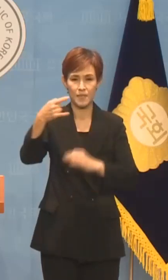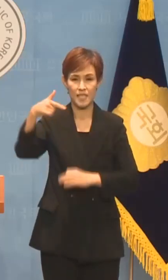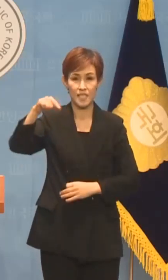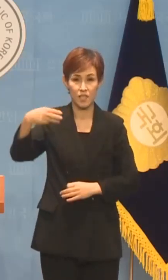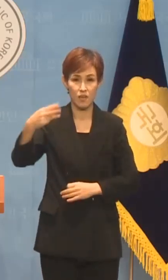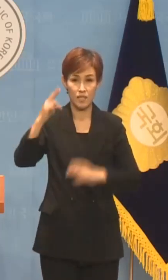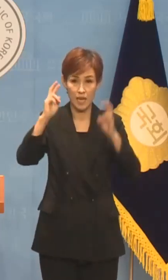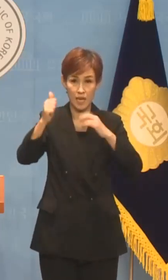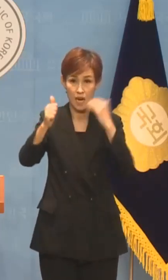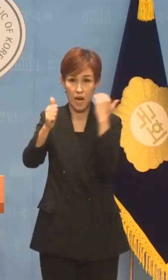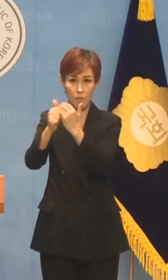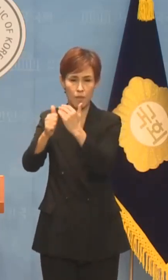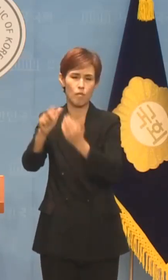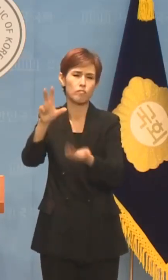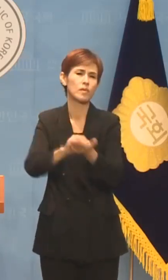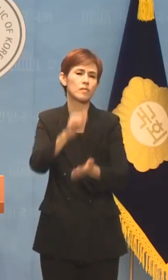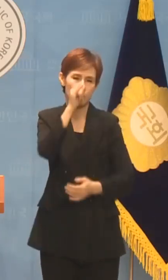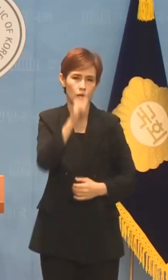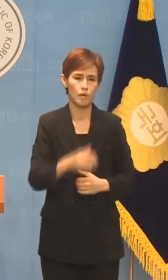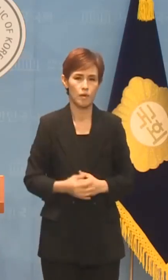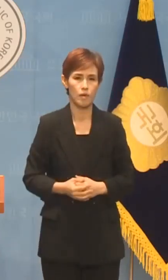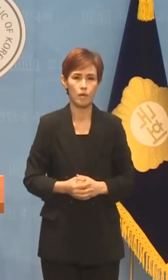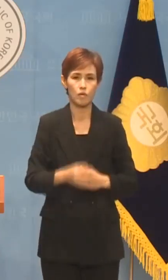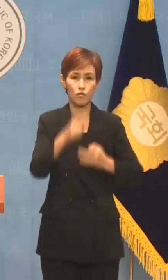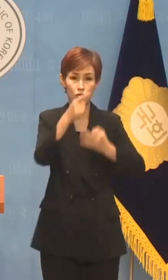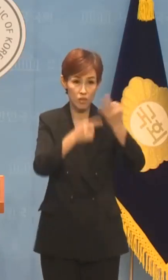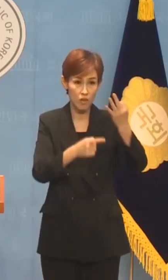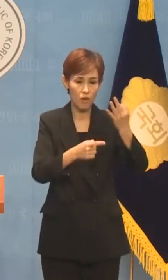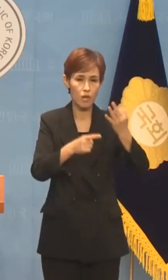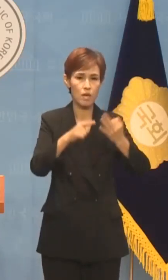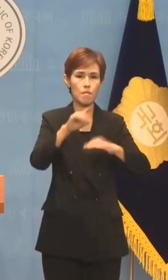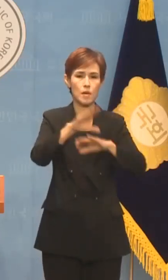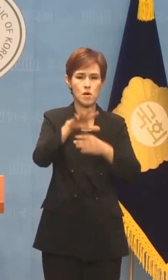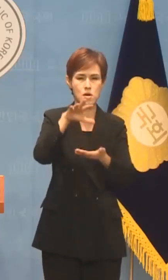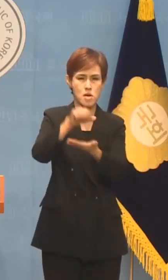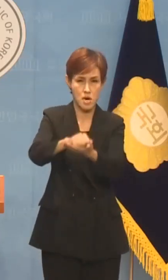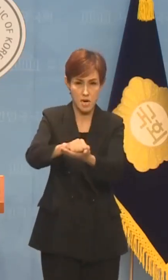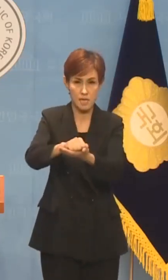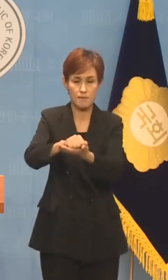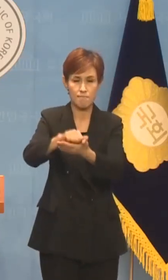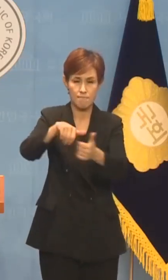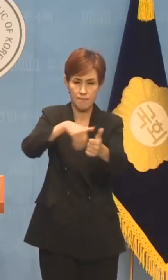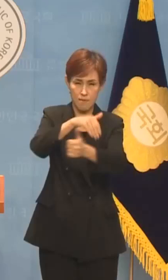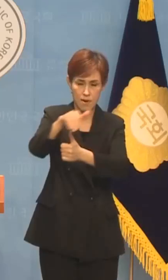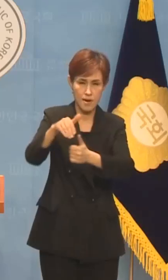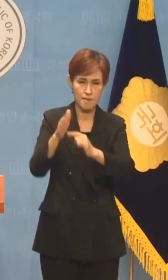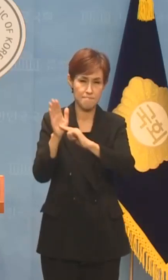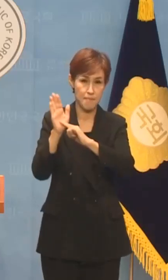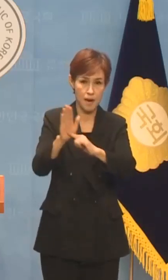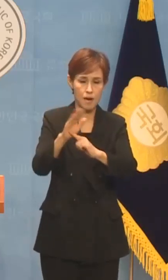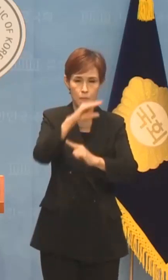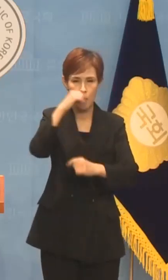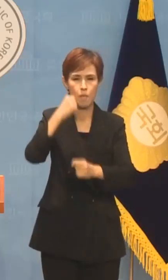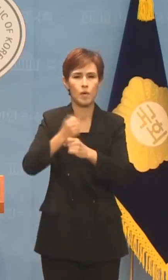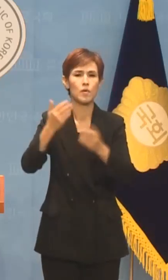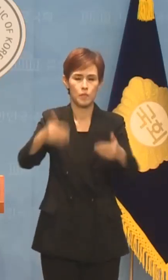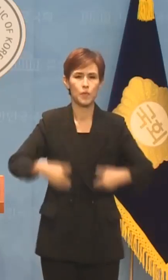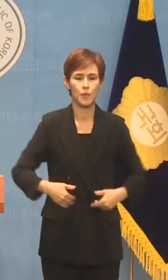사장 해임은 부당합니다. 윤석열의 방송 장악의 전모 밝히고 바로 잡아야